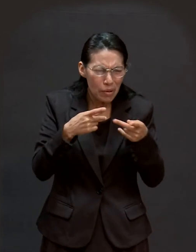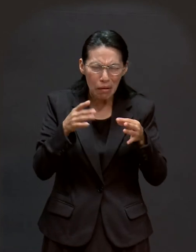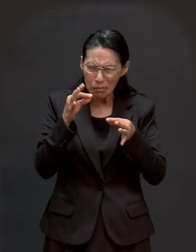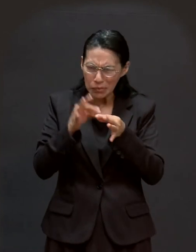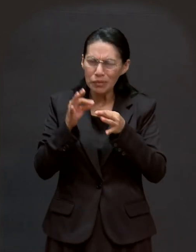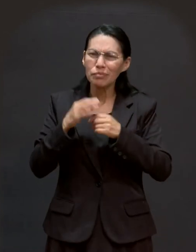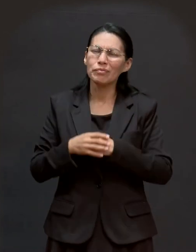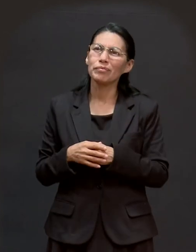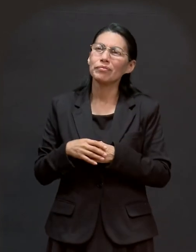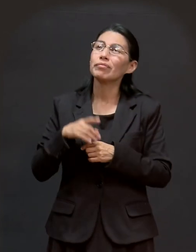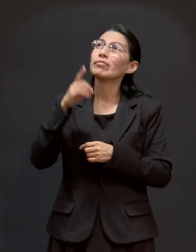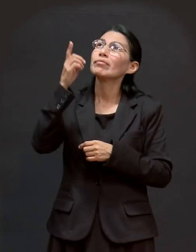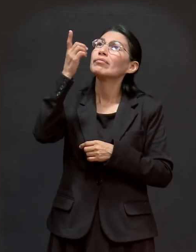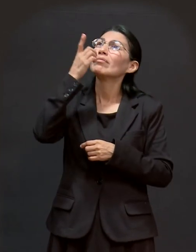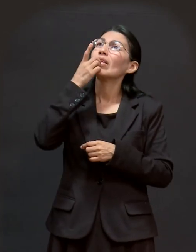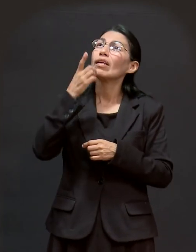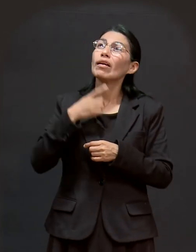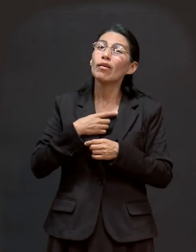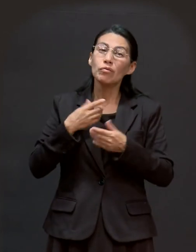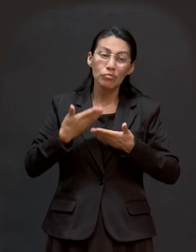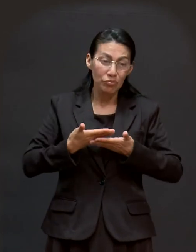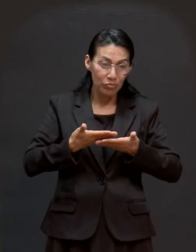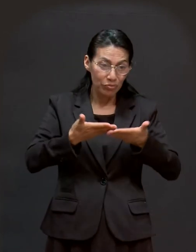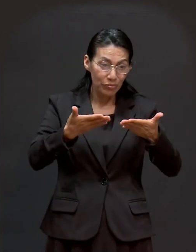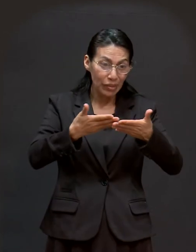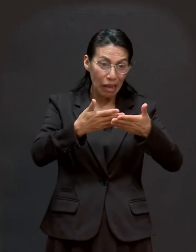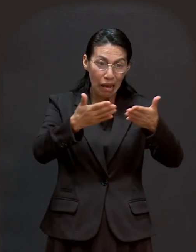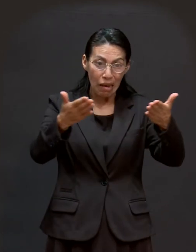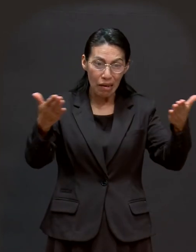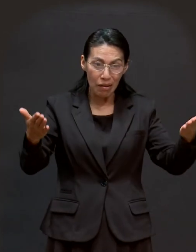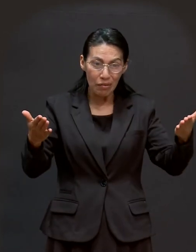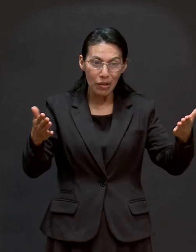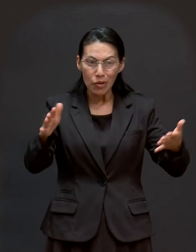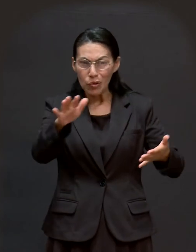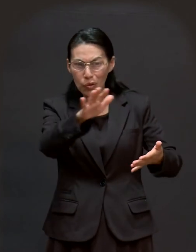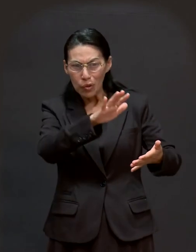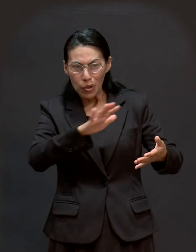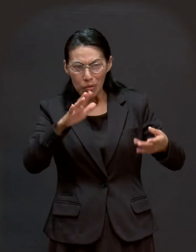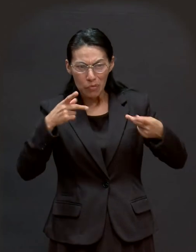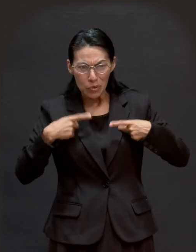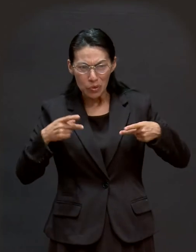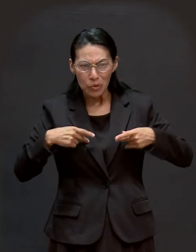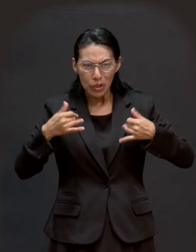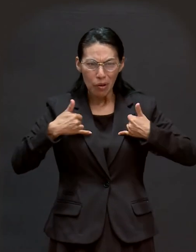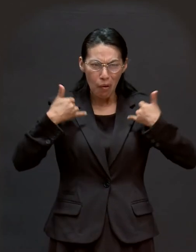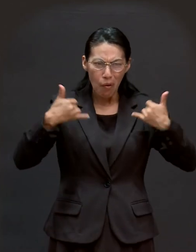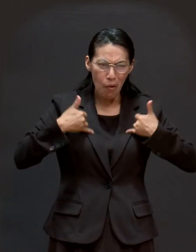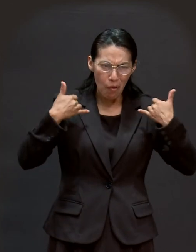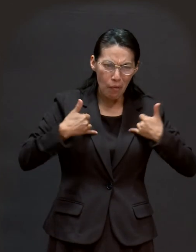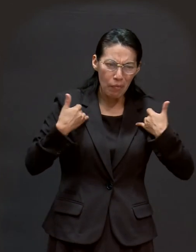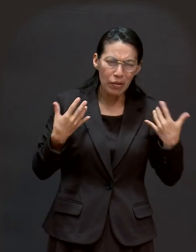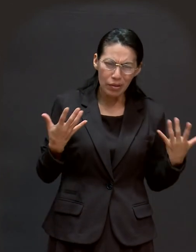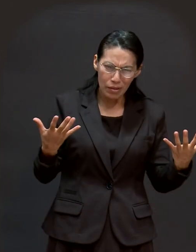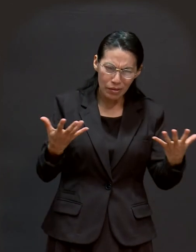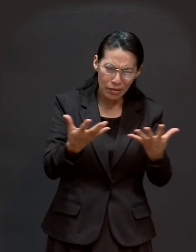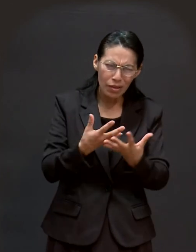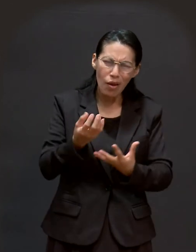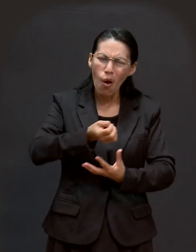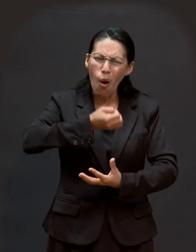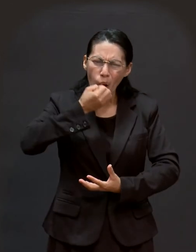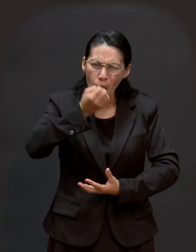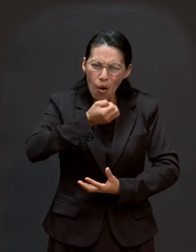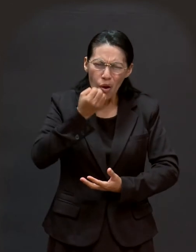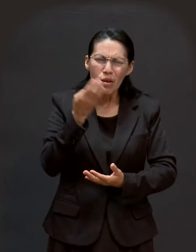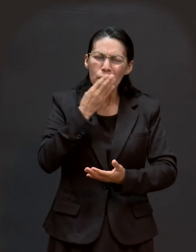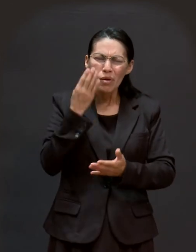nos dijo y el camino está abierto para ustedes -ha me quiero que esa juventud esté en el campus aquí dice que